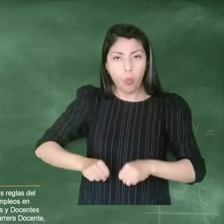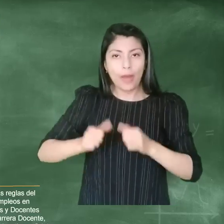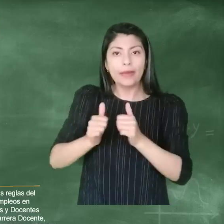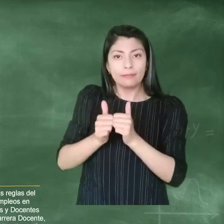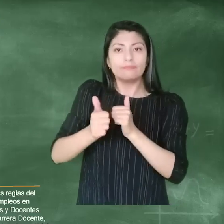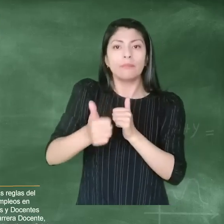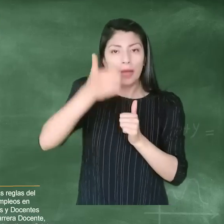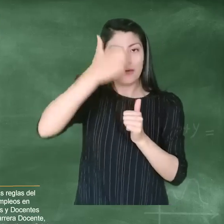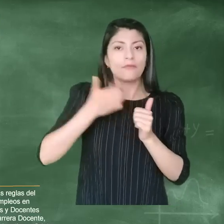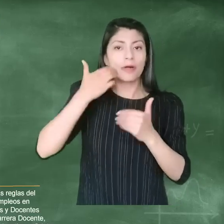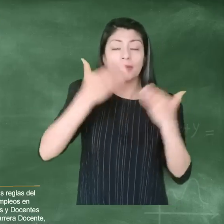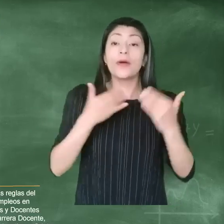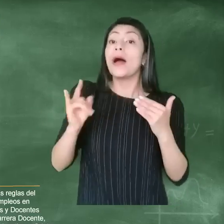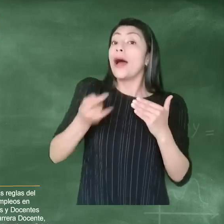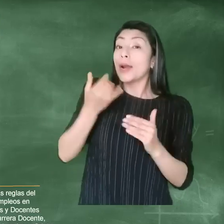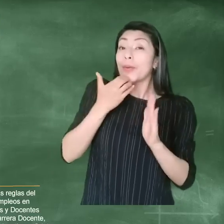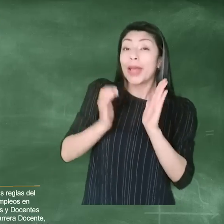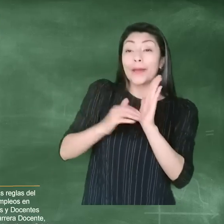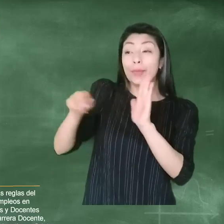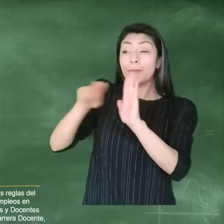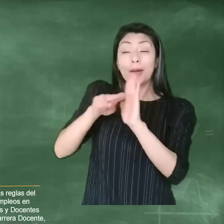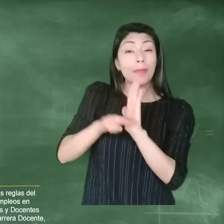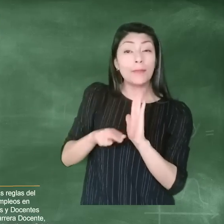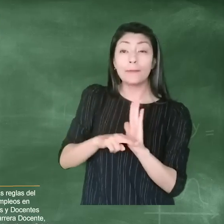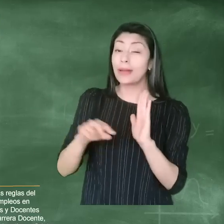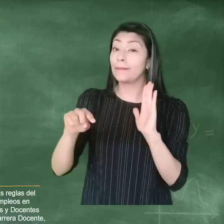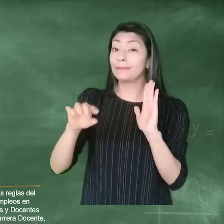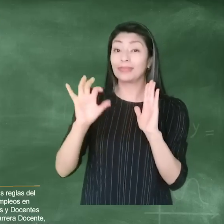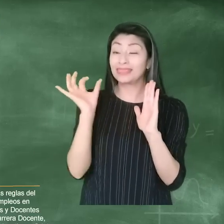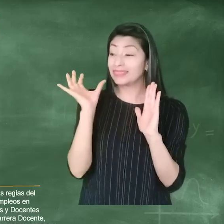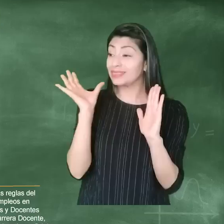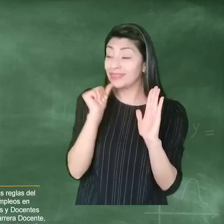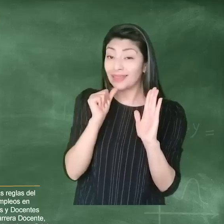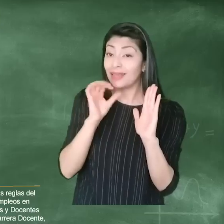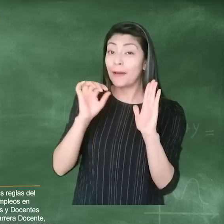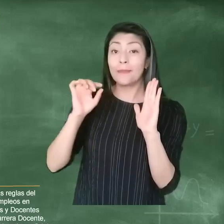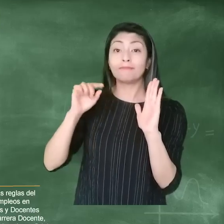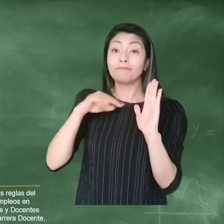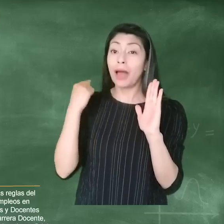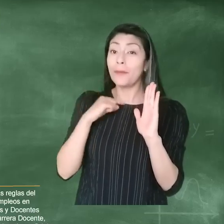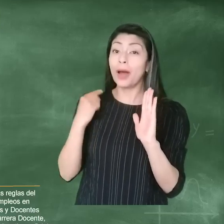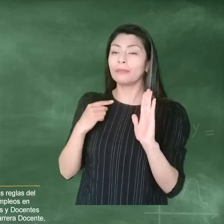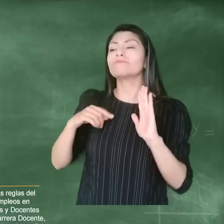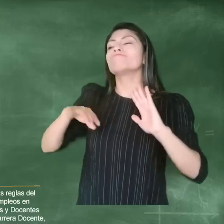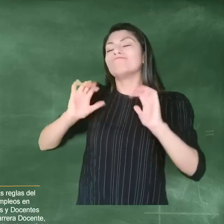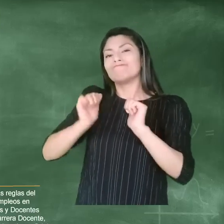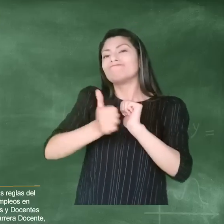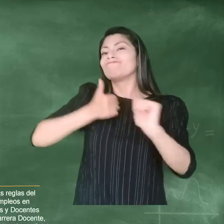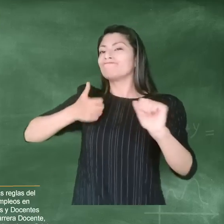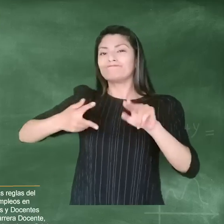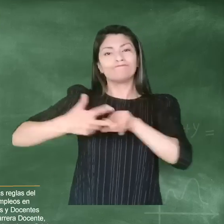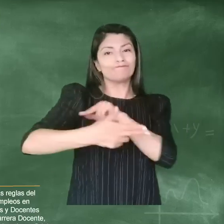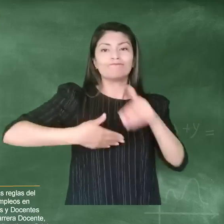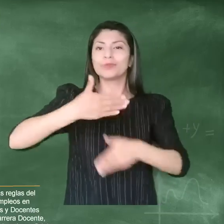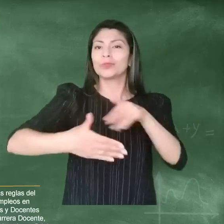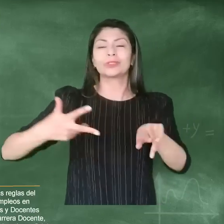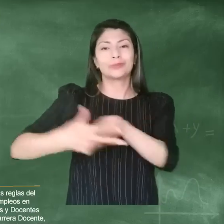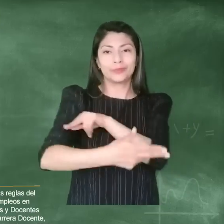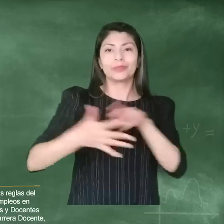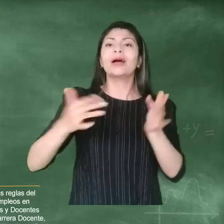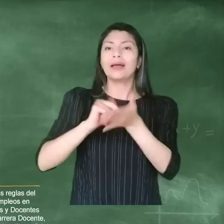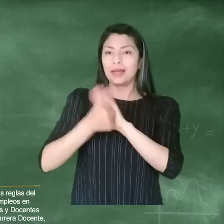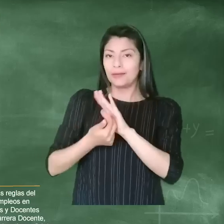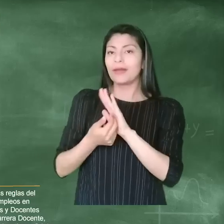no cumplirse genera el retiro del aspirante en cualquier etapa del proceso de selección. Para el cumplimiento de